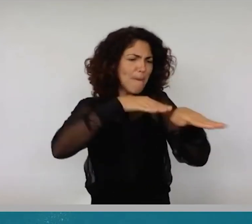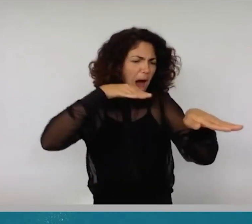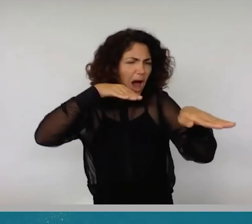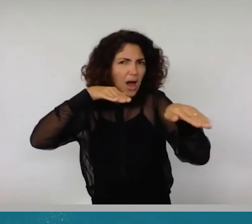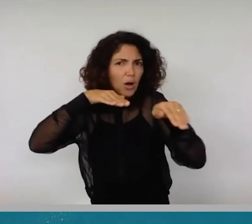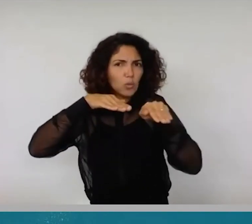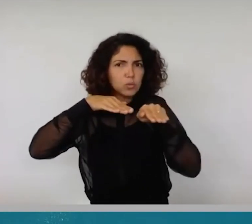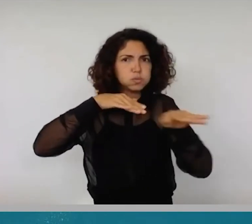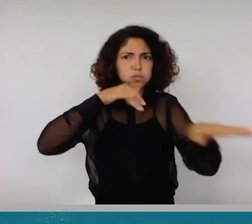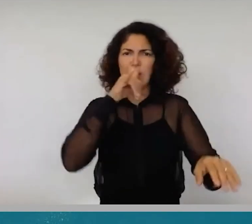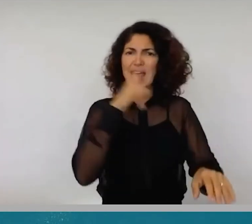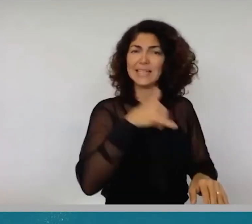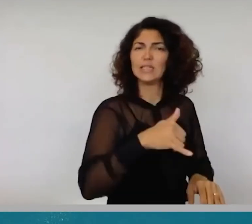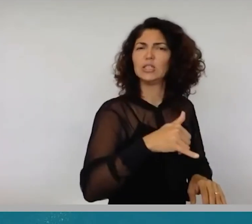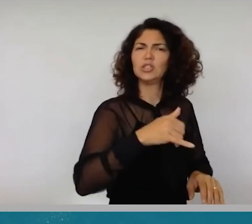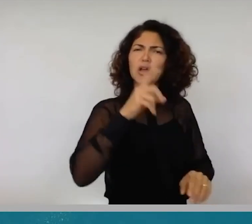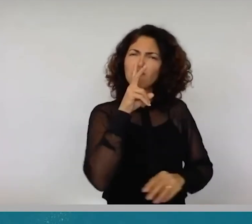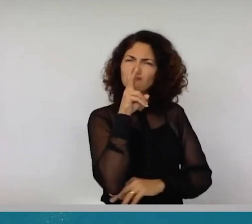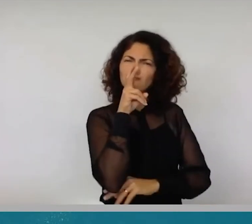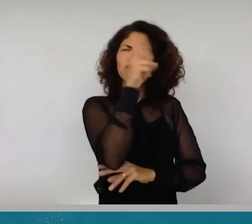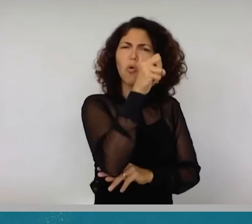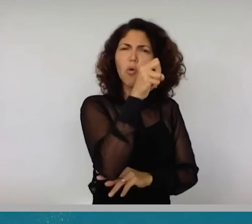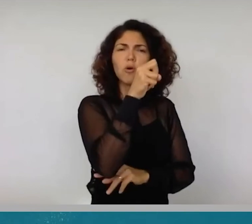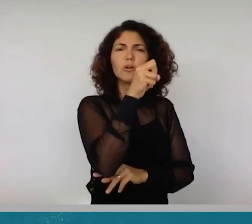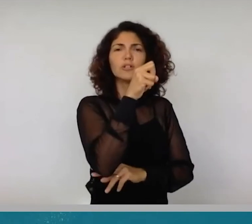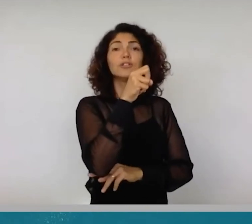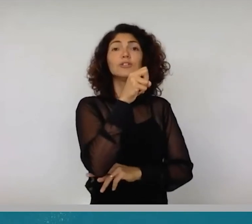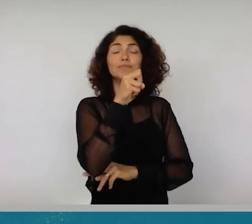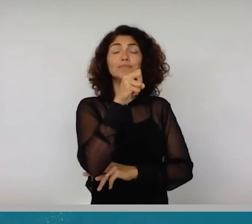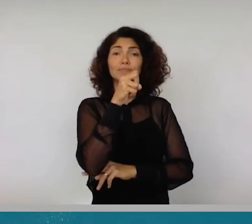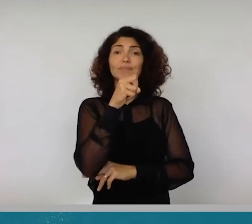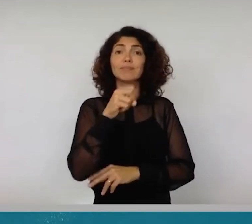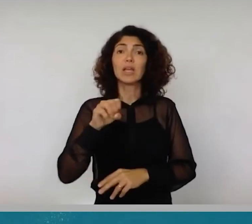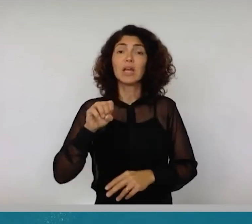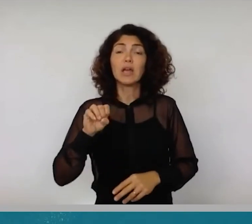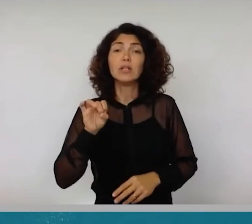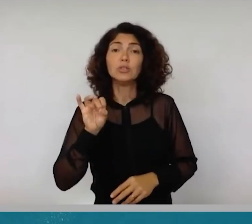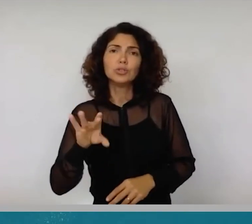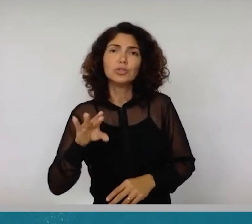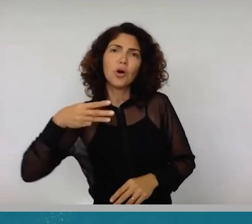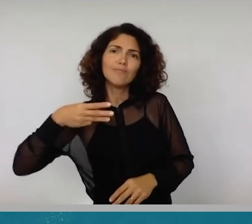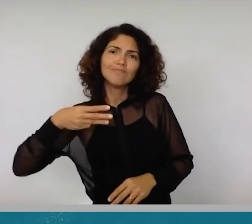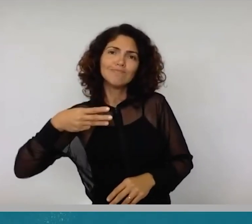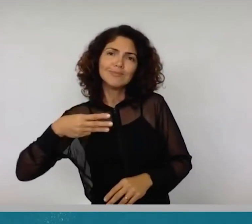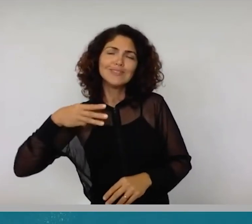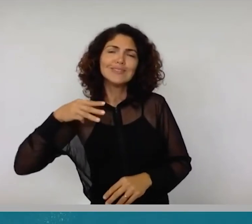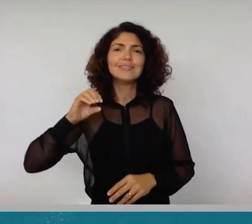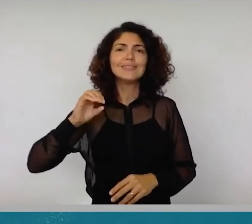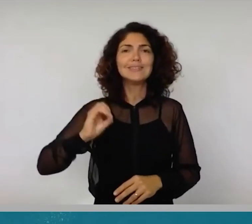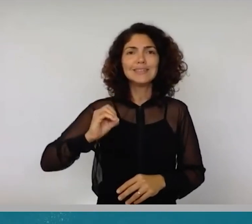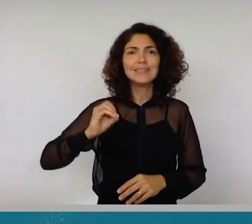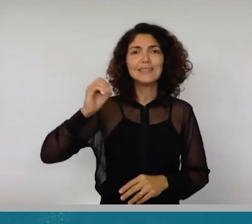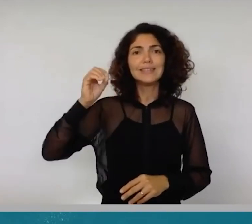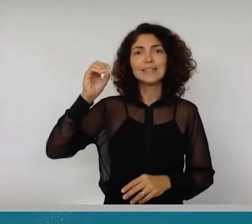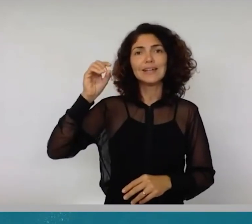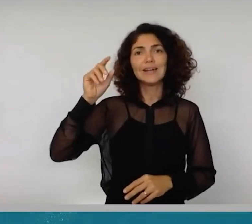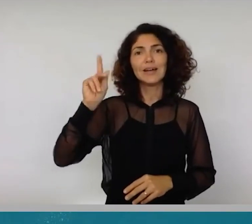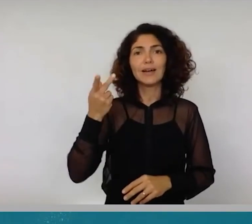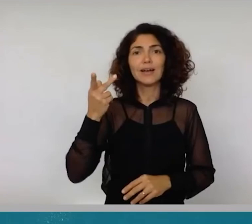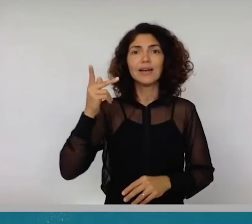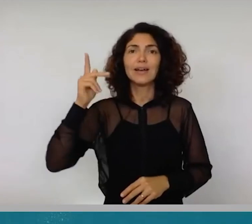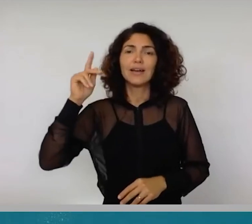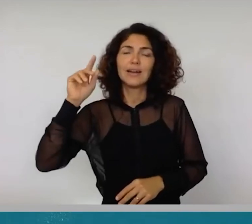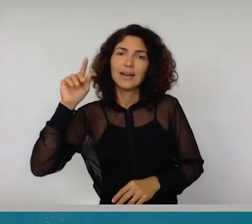A moça estava vindo num Fusca de 30 km por hora, só que ela não brecou, certo? brecou em cima dos carros, né?